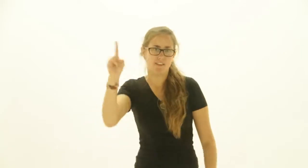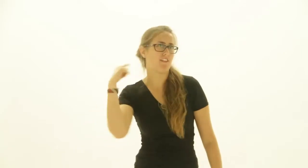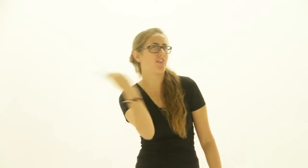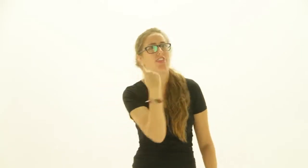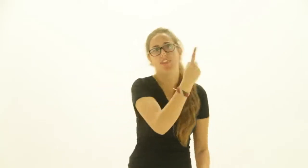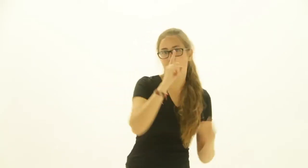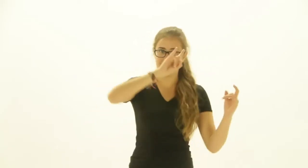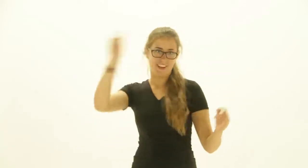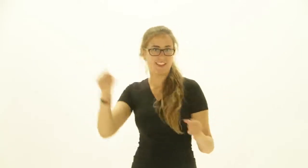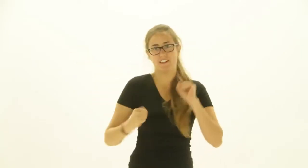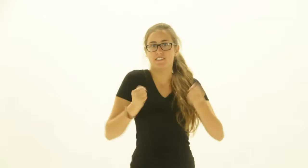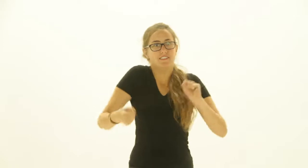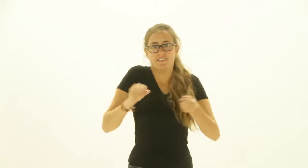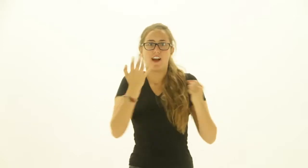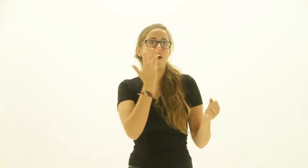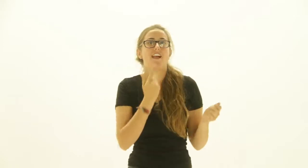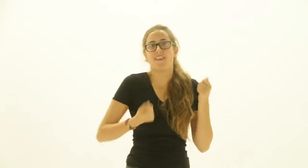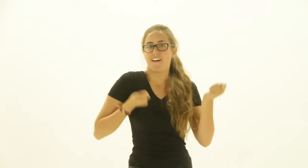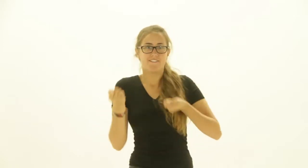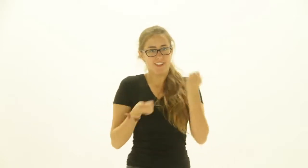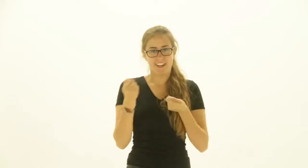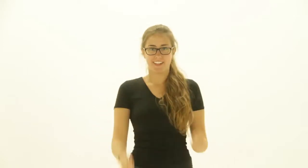me encanta correr porque soy sumamente nerviosa y me encanta el baile.